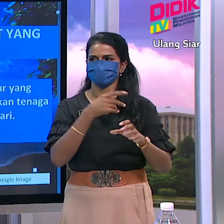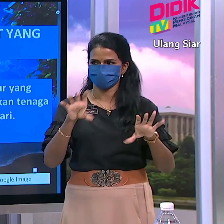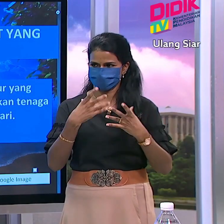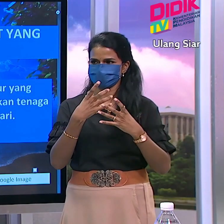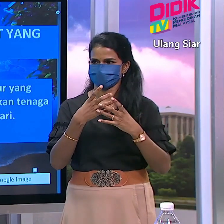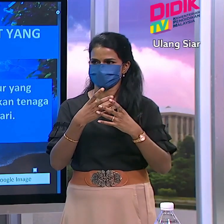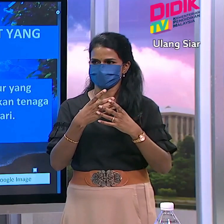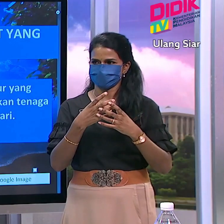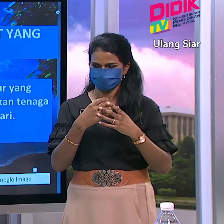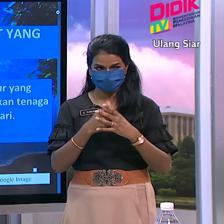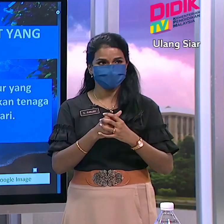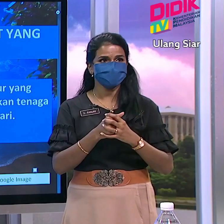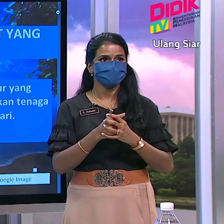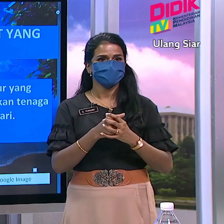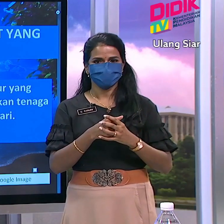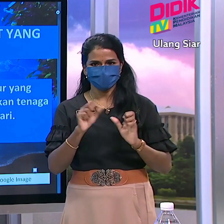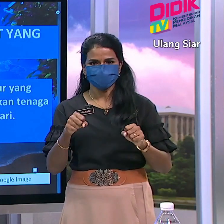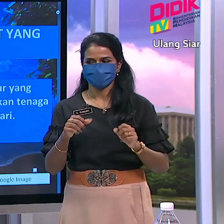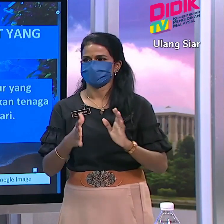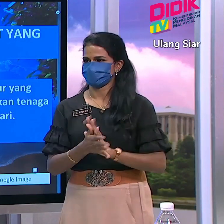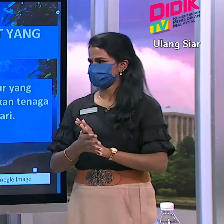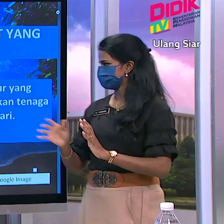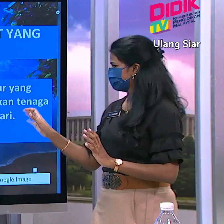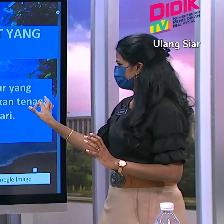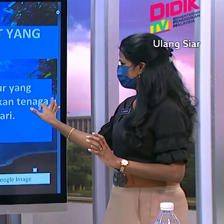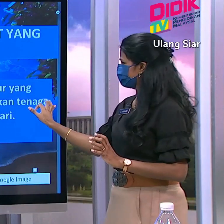buat. Buat. Okey. Okey. Boleh? Okey, kita teruskan lagi.